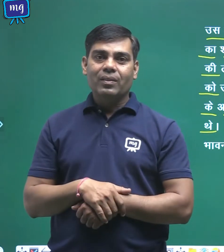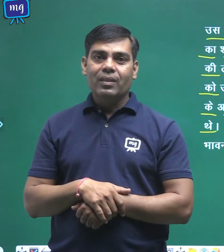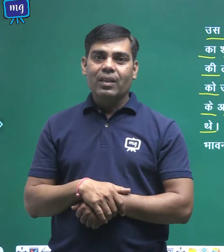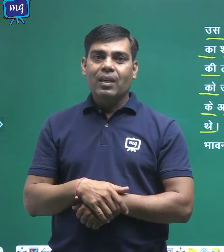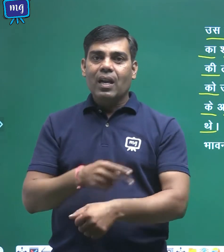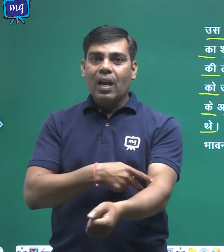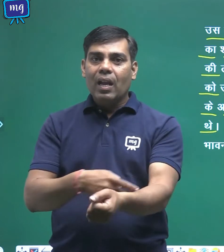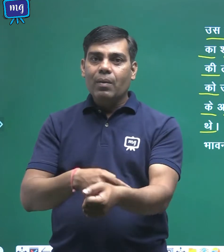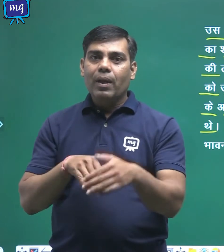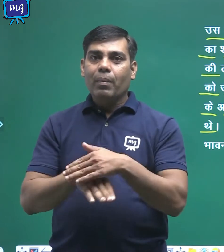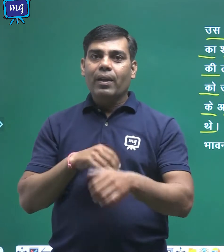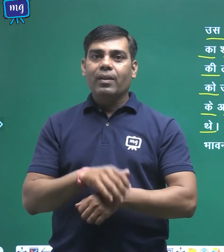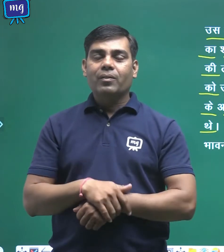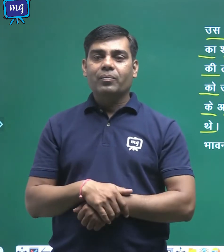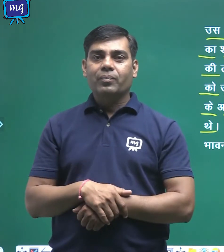कालीबाई में